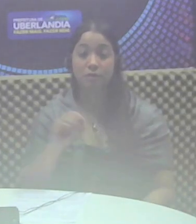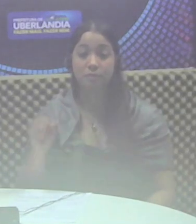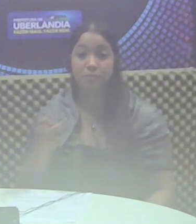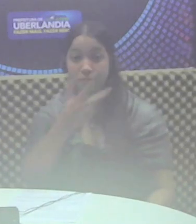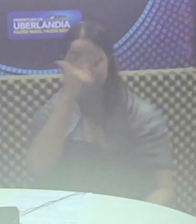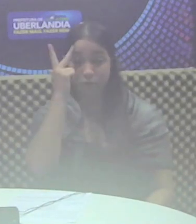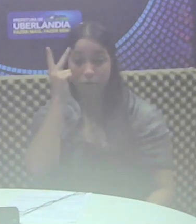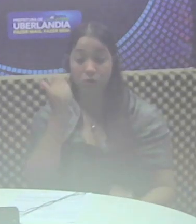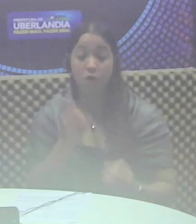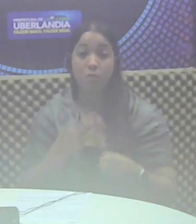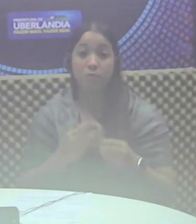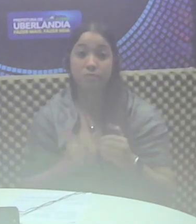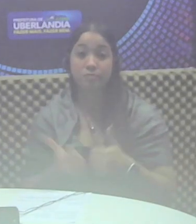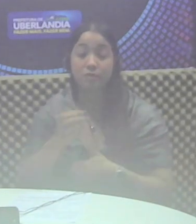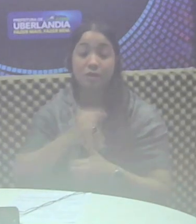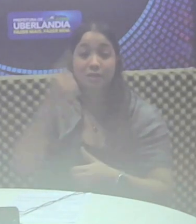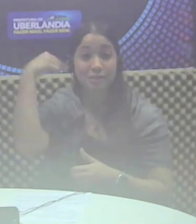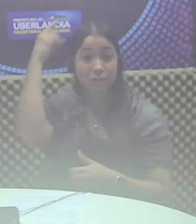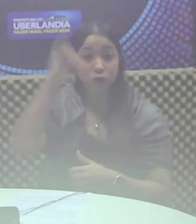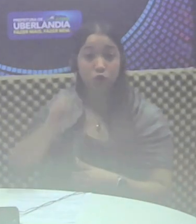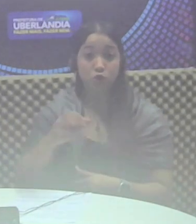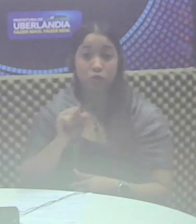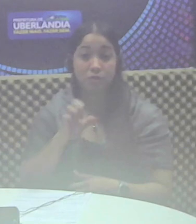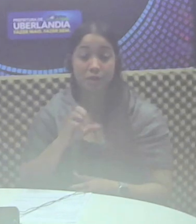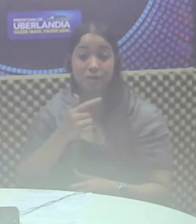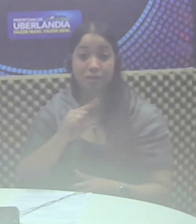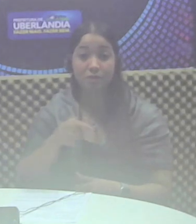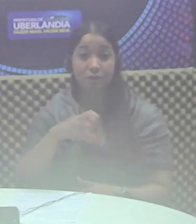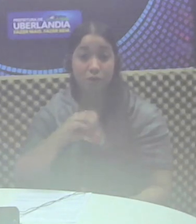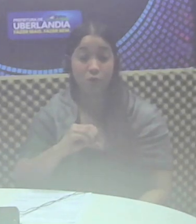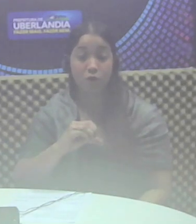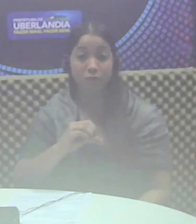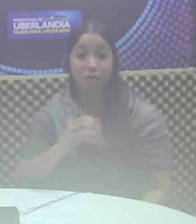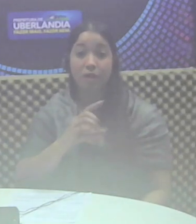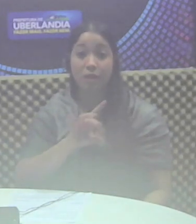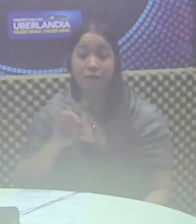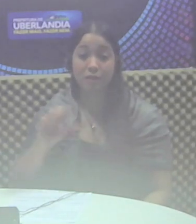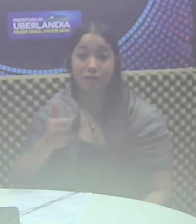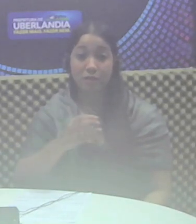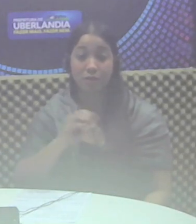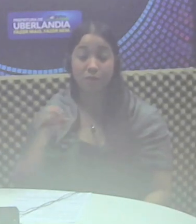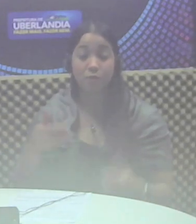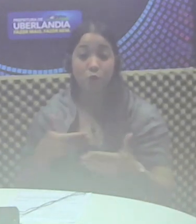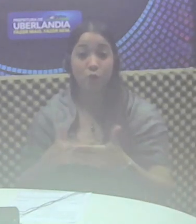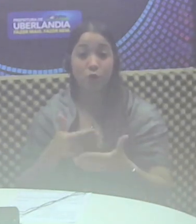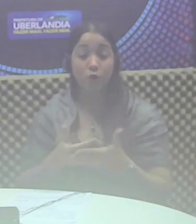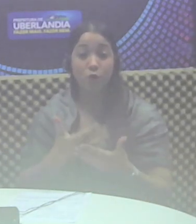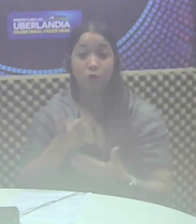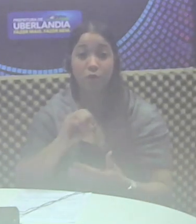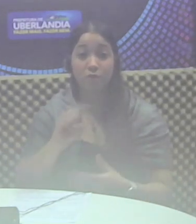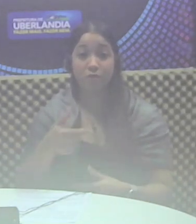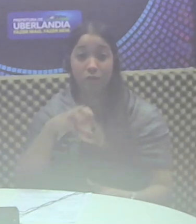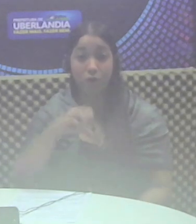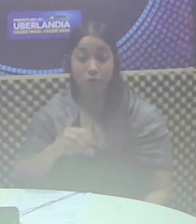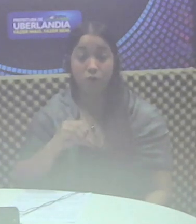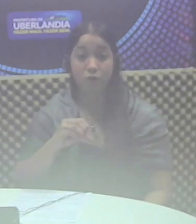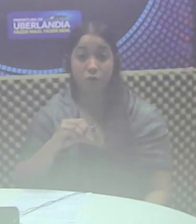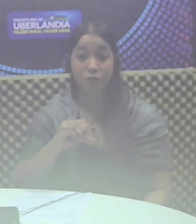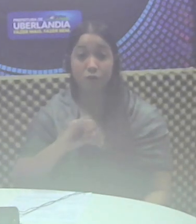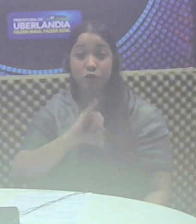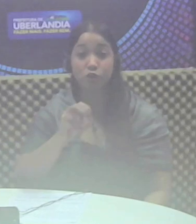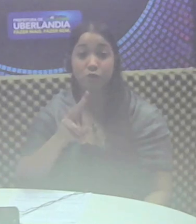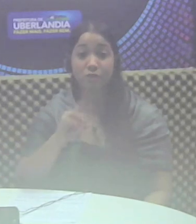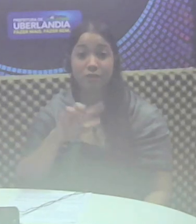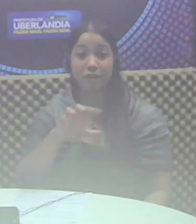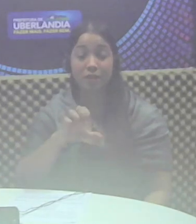municípios como São José dos Campos com 7,9 a cada 100.000 Ribeirão Preto com 10,9 e Joinville